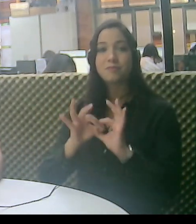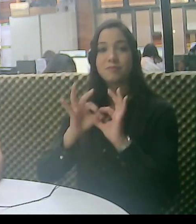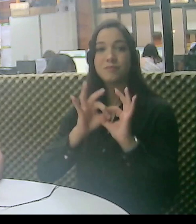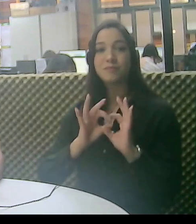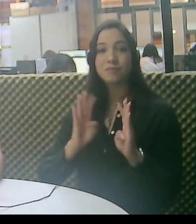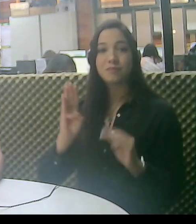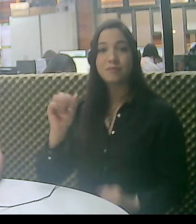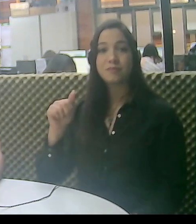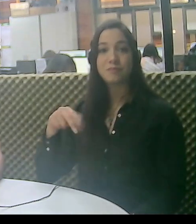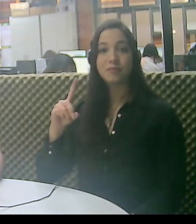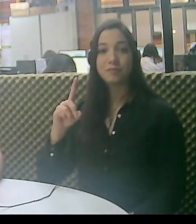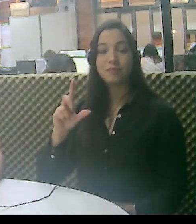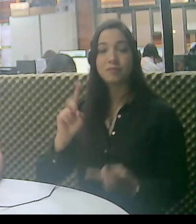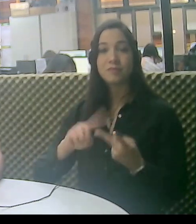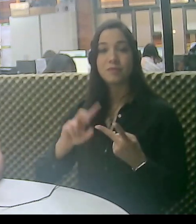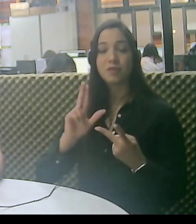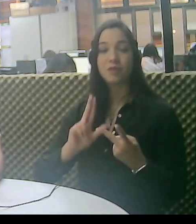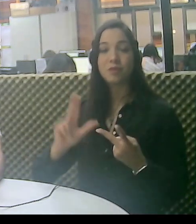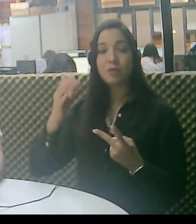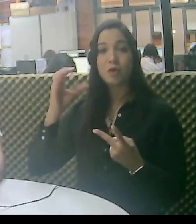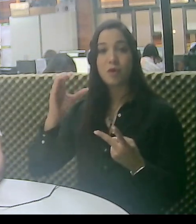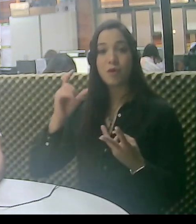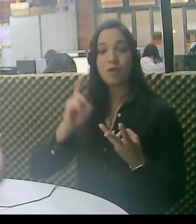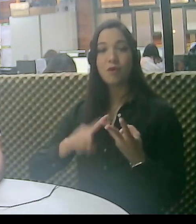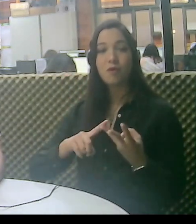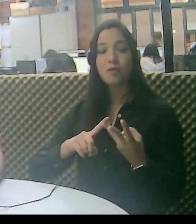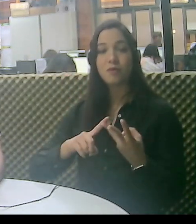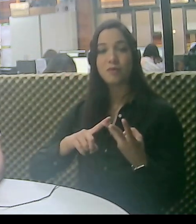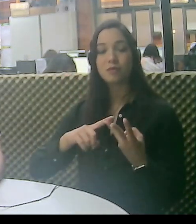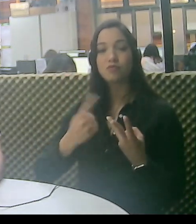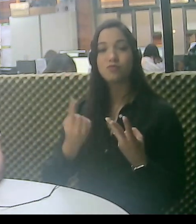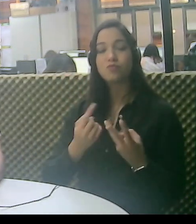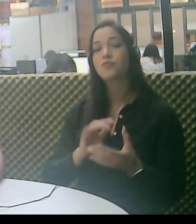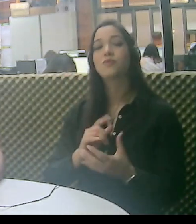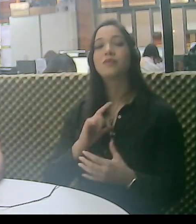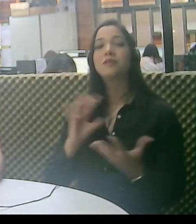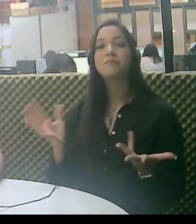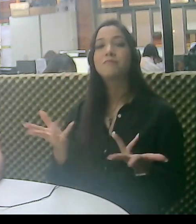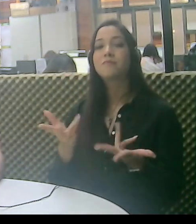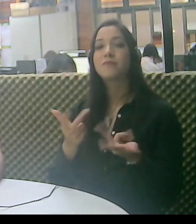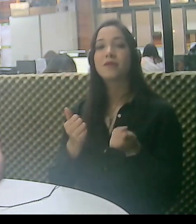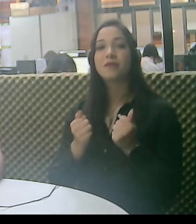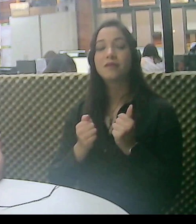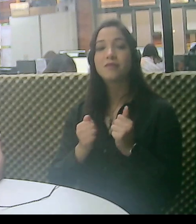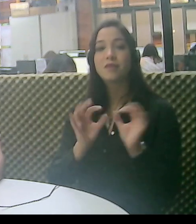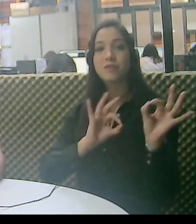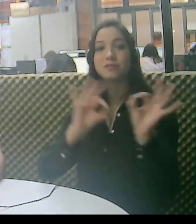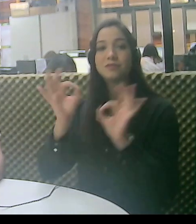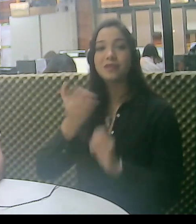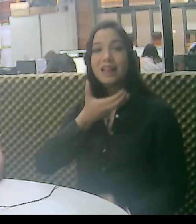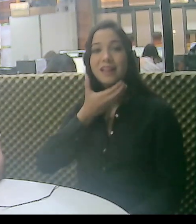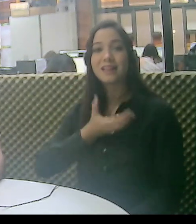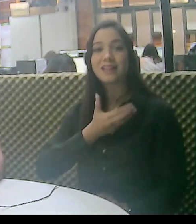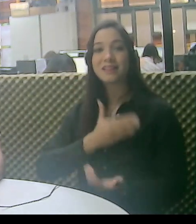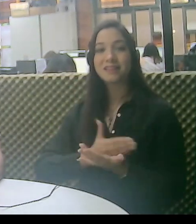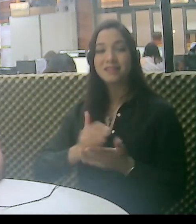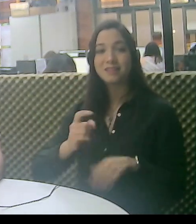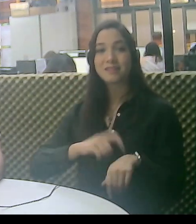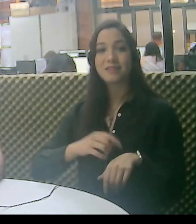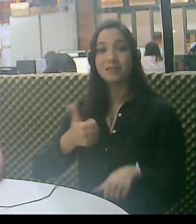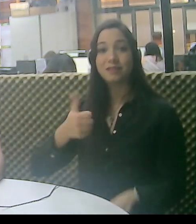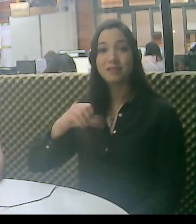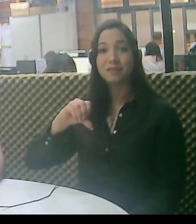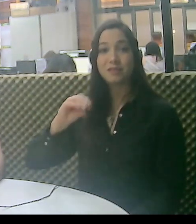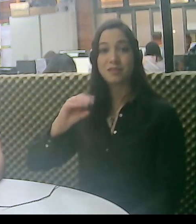Band Triângulo, Uberlândia Refresco e Coca-Cola. Com uma belíssima decoração de Natal, o evento começará às 7 da noite na